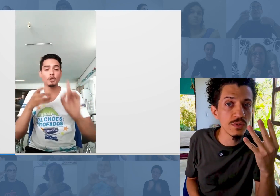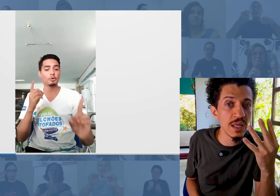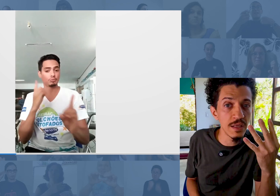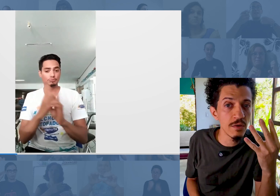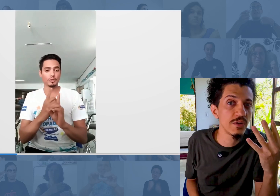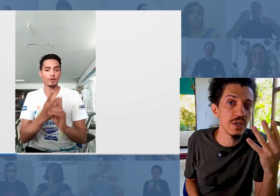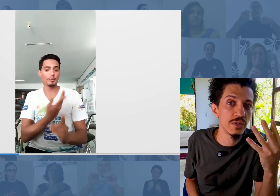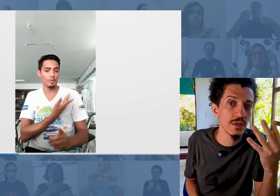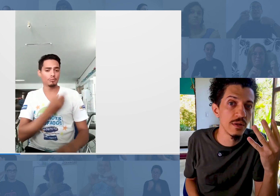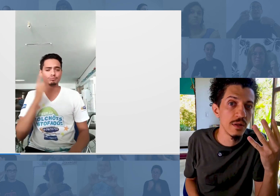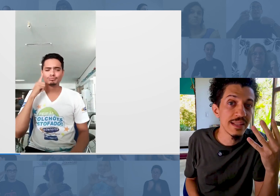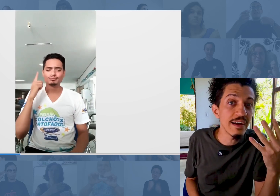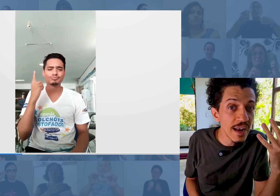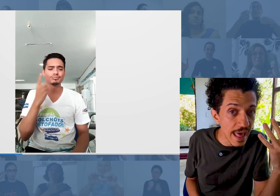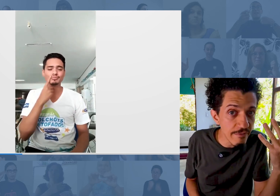aqui com a gente. Estava leve.